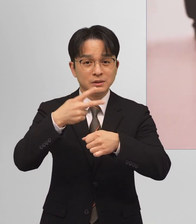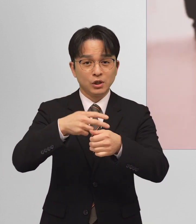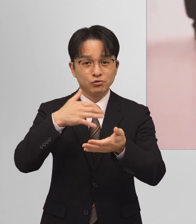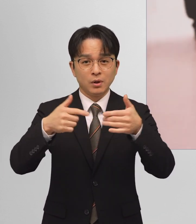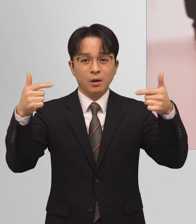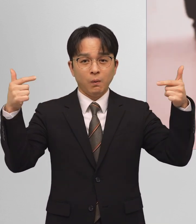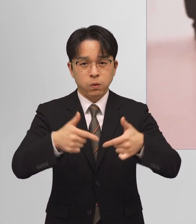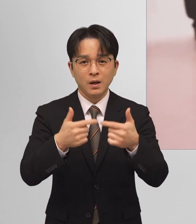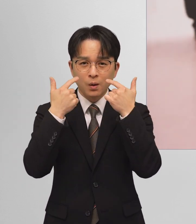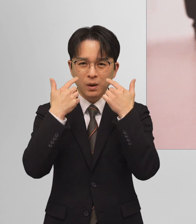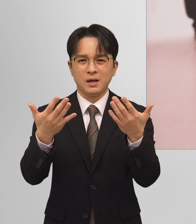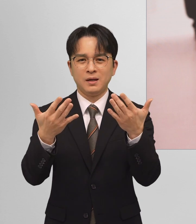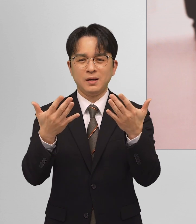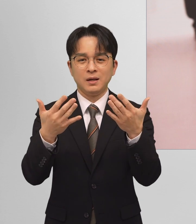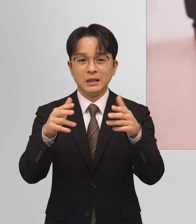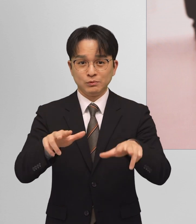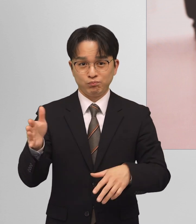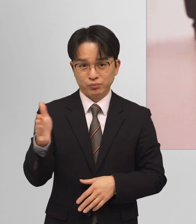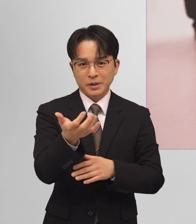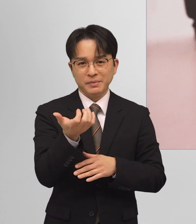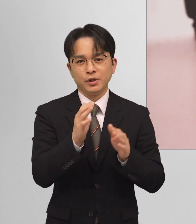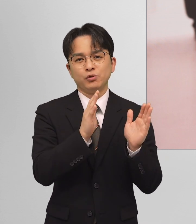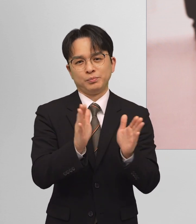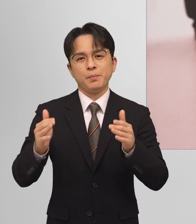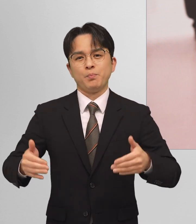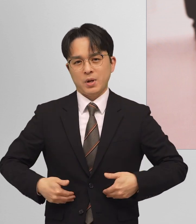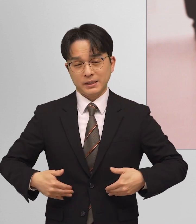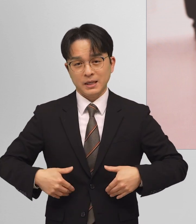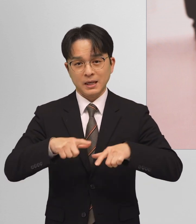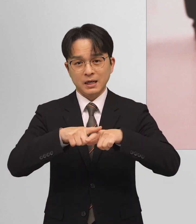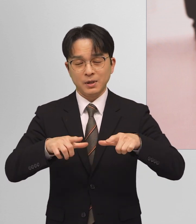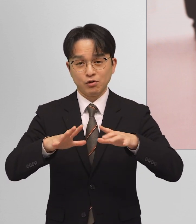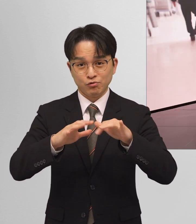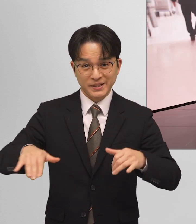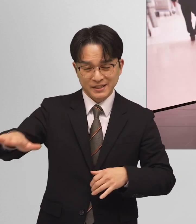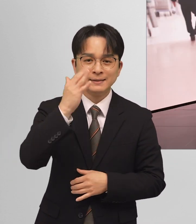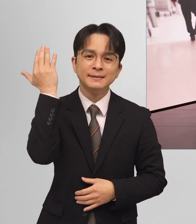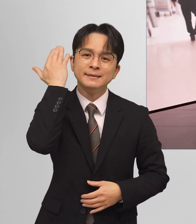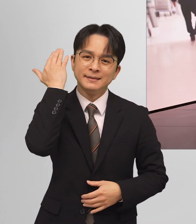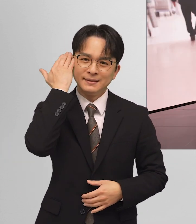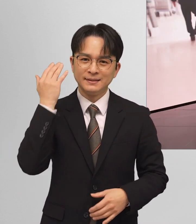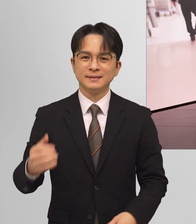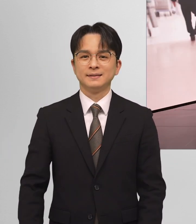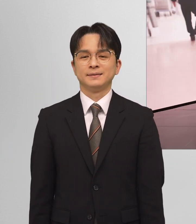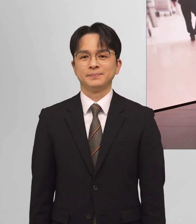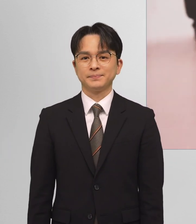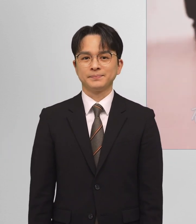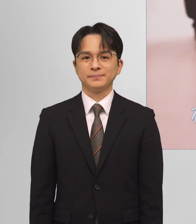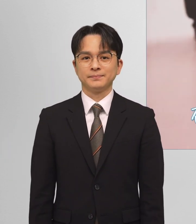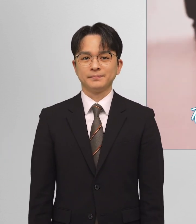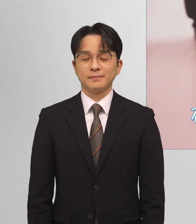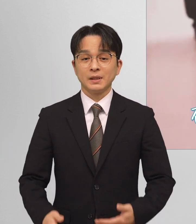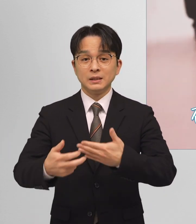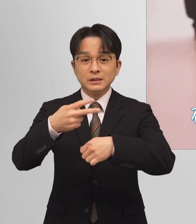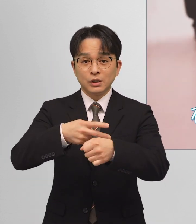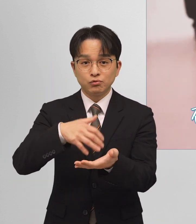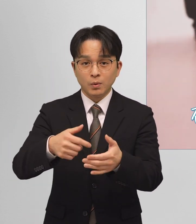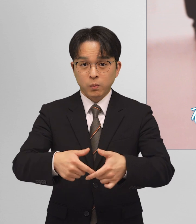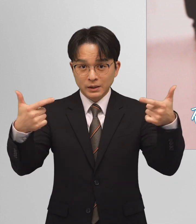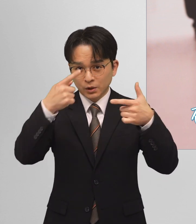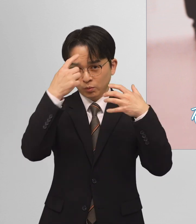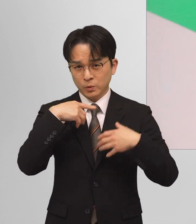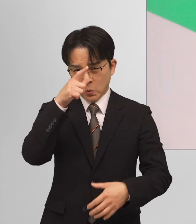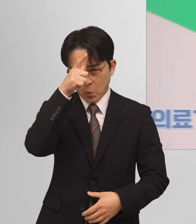늘어나는 의료 수요에 대비해야 한다는 이러한 위기의식을 대부분 국민께서 공감하고 계시다는 것이 다릅니다. 정원 확대만 추진하는